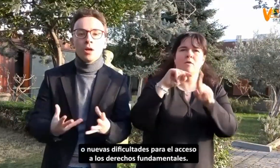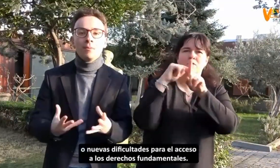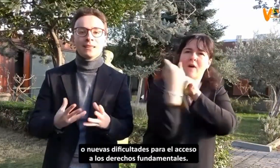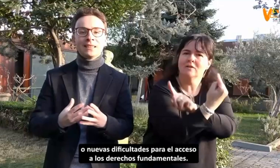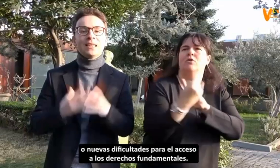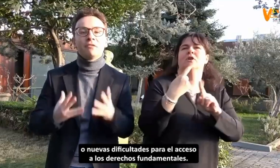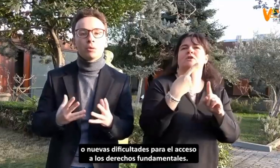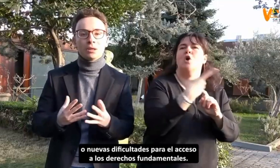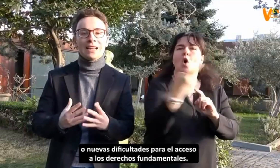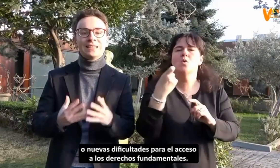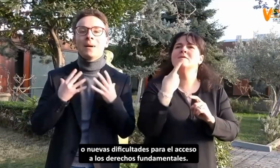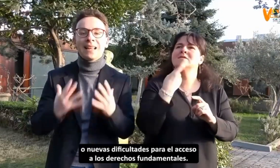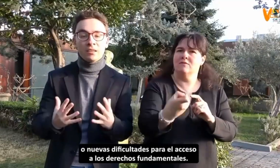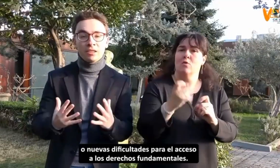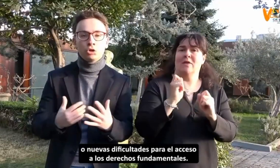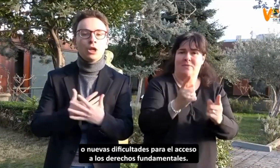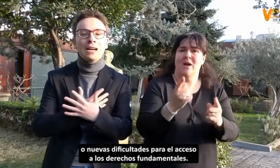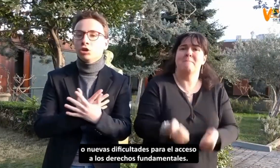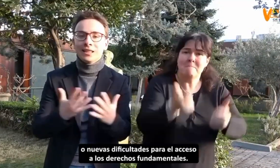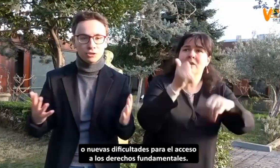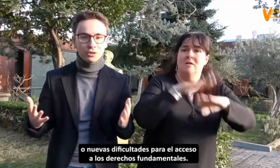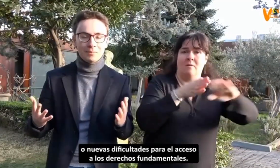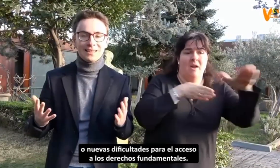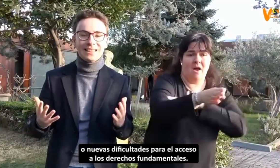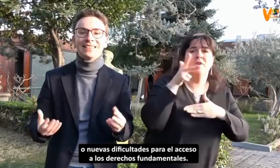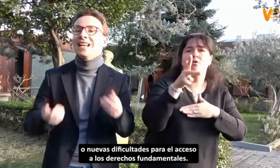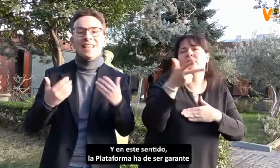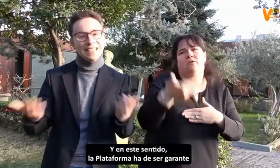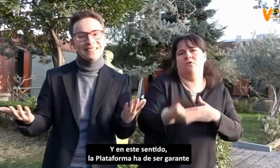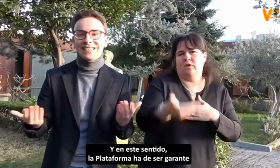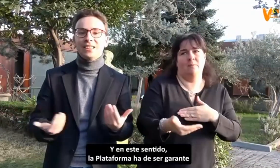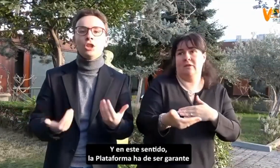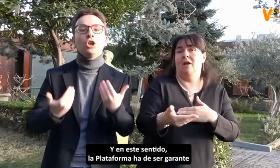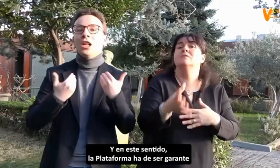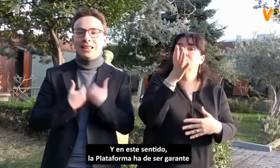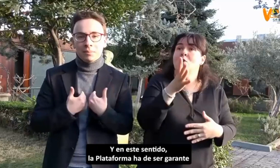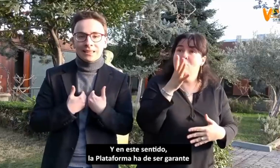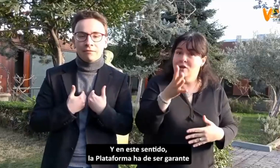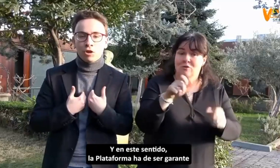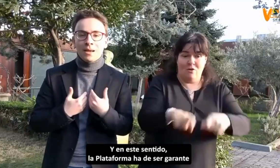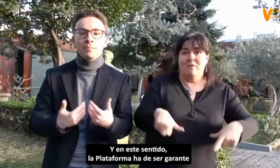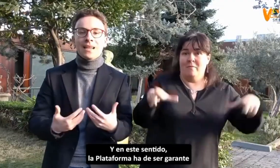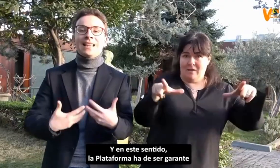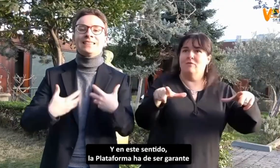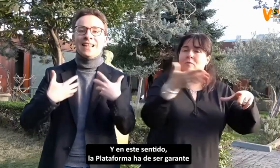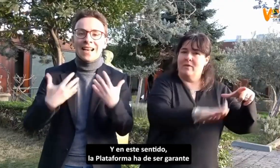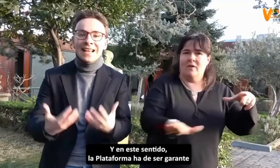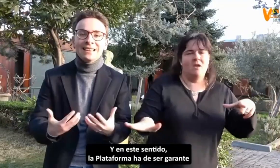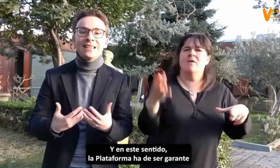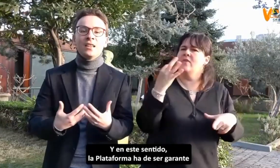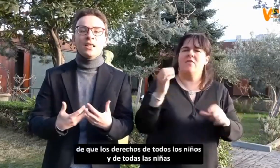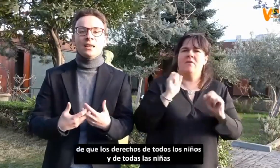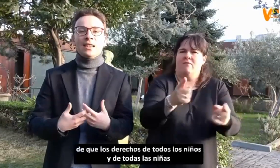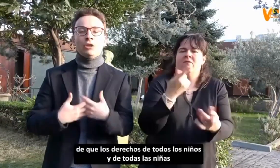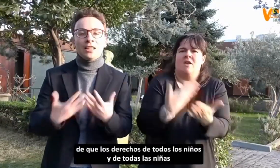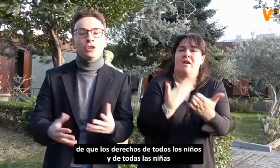o nuevas dificultades para el acceso a los derechos fundamentales. Y en este sentido, la plataforma ha de ser